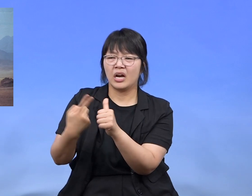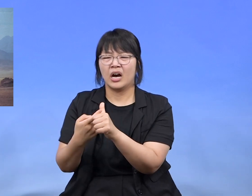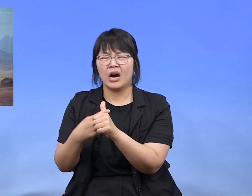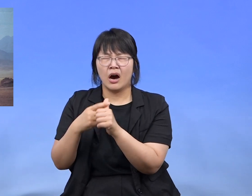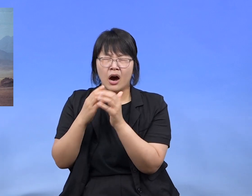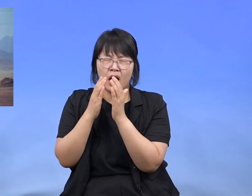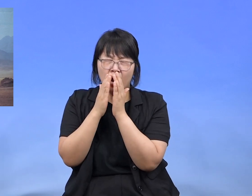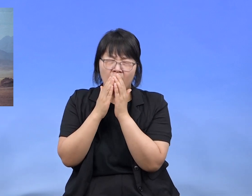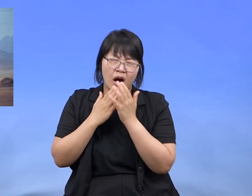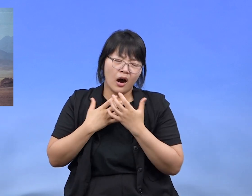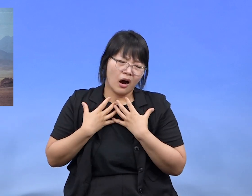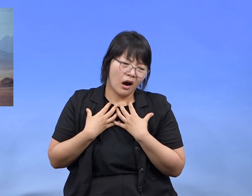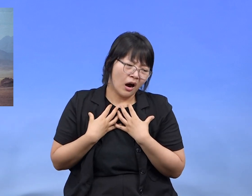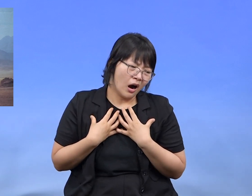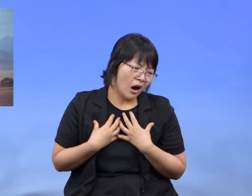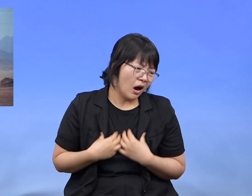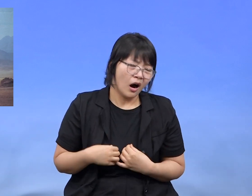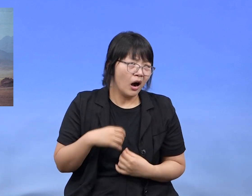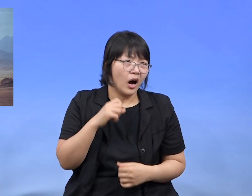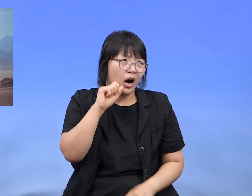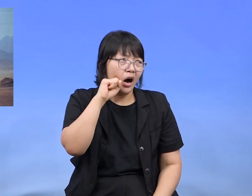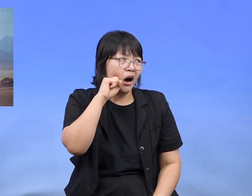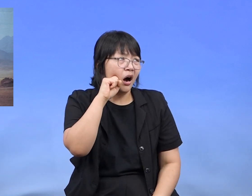견딜 수가 없어요. 목사님,